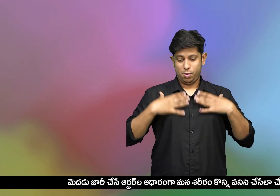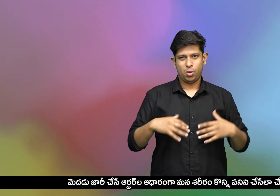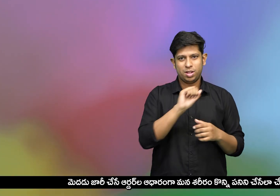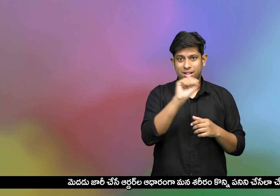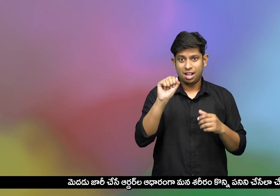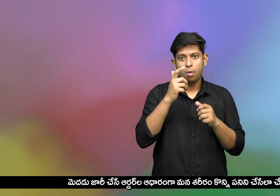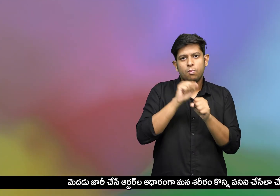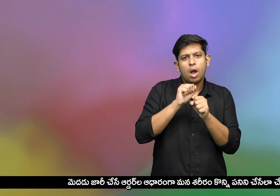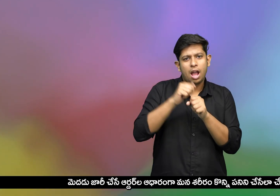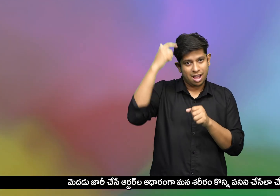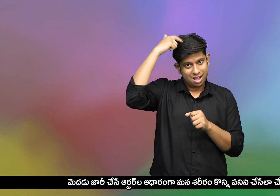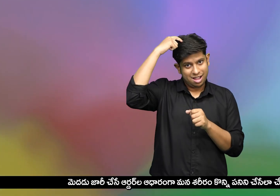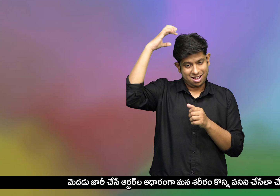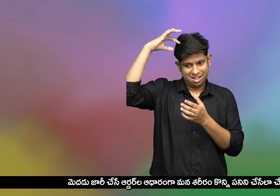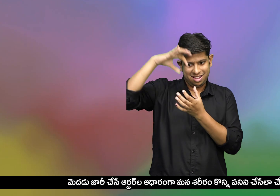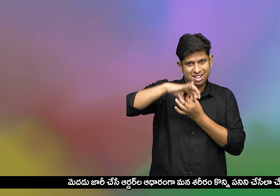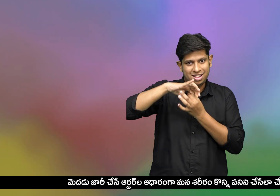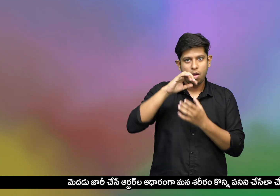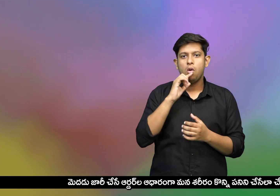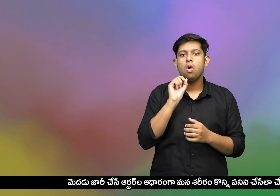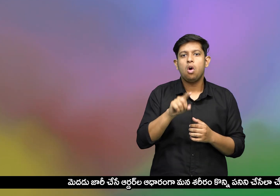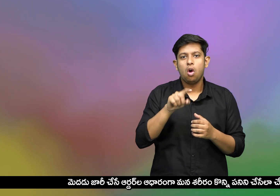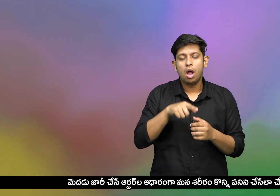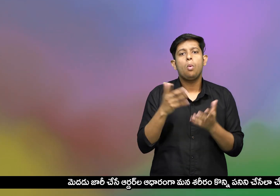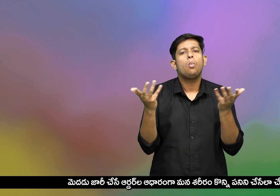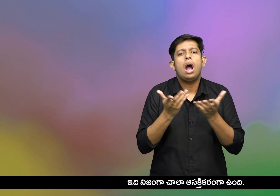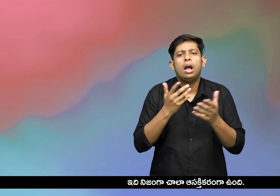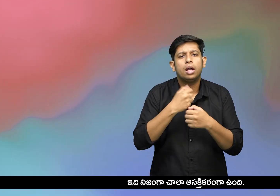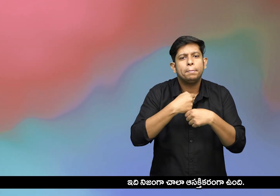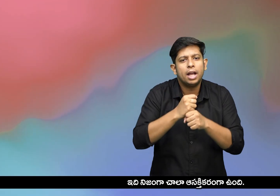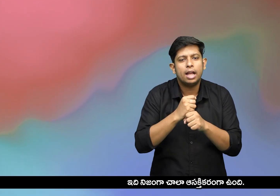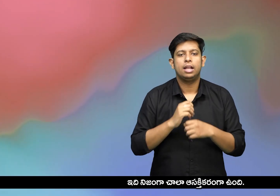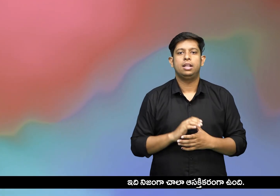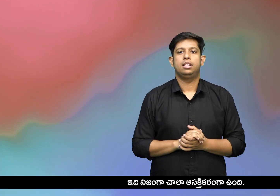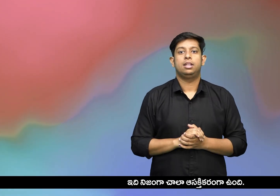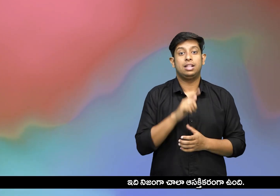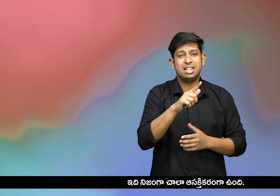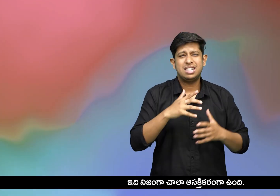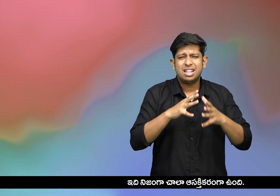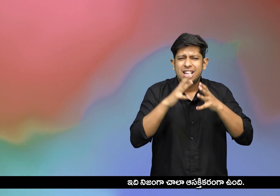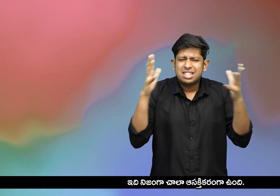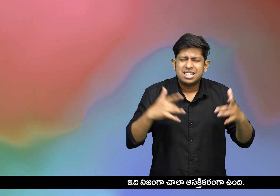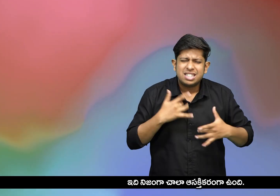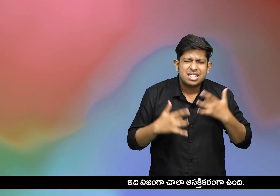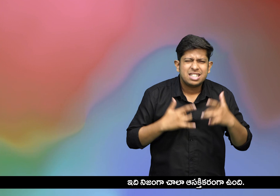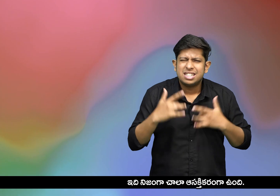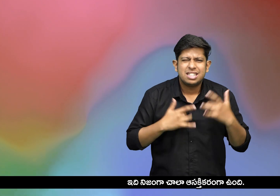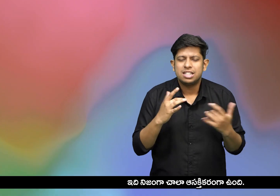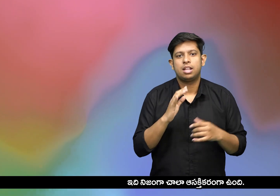మన శరీరం కొన్ని పనులను చేసేలా చేస్తుంది. ఇది నిజంగా చాలా ఆసక్తికరంగా ఉంది.